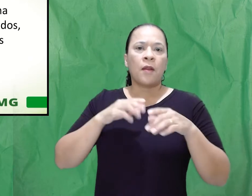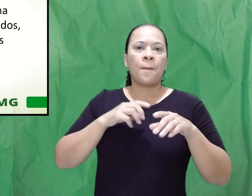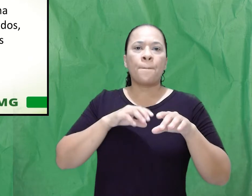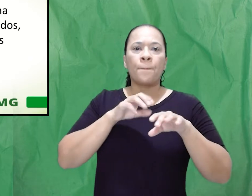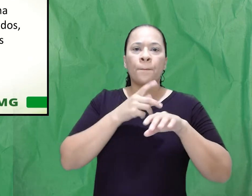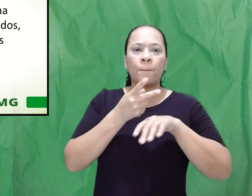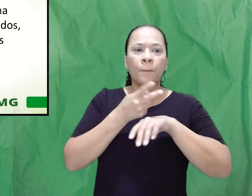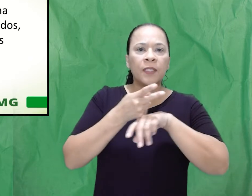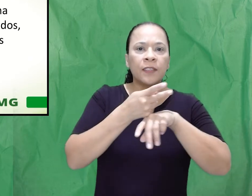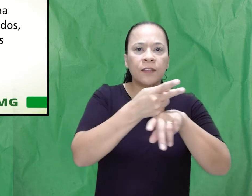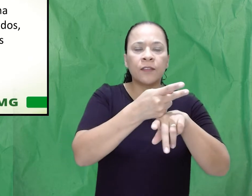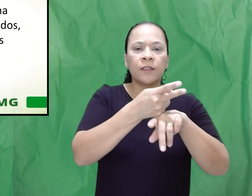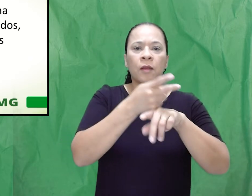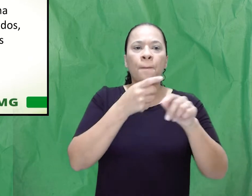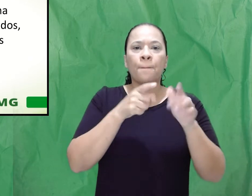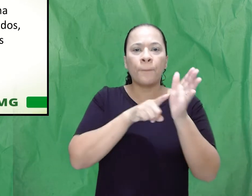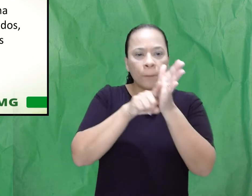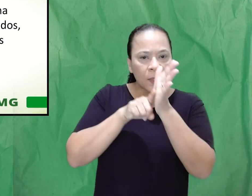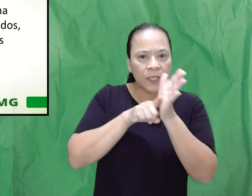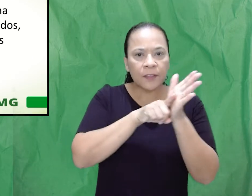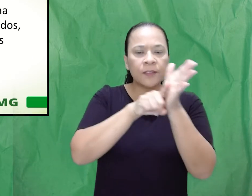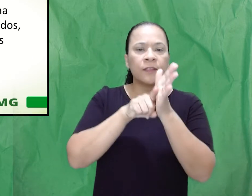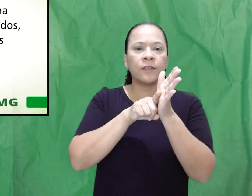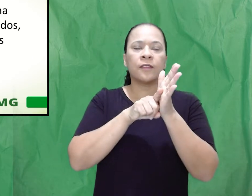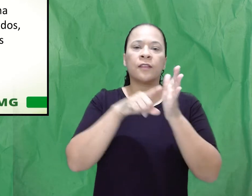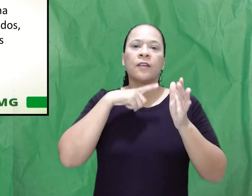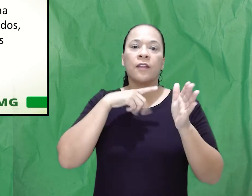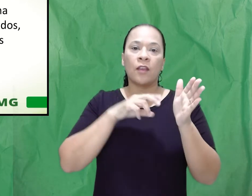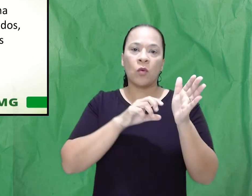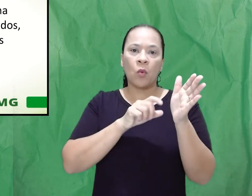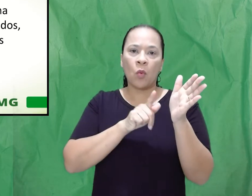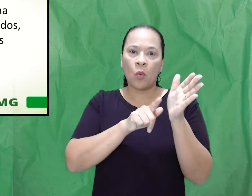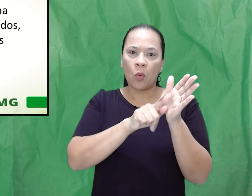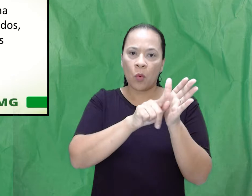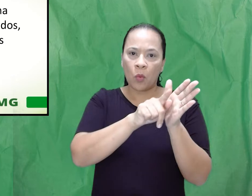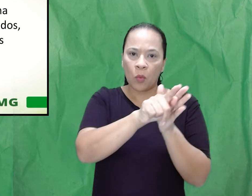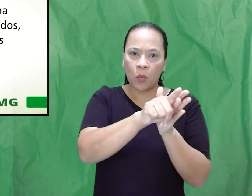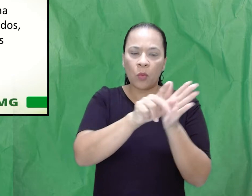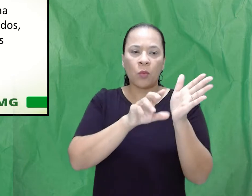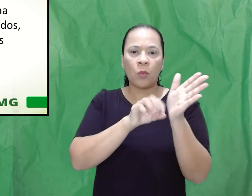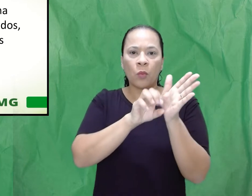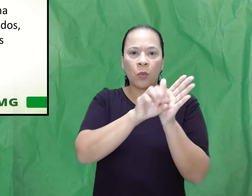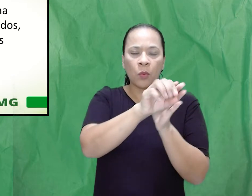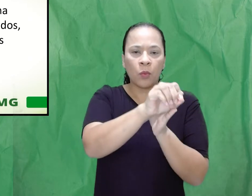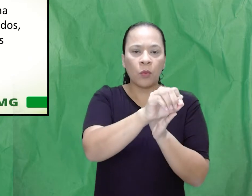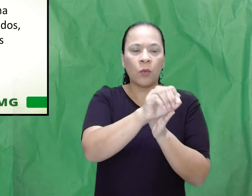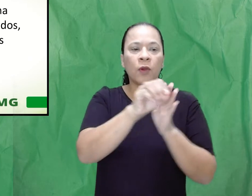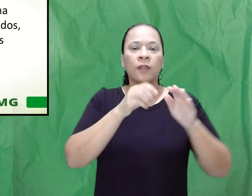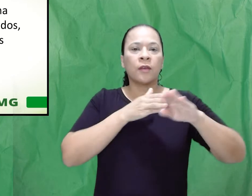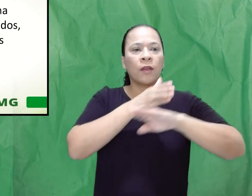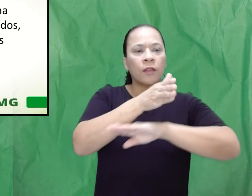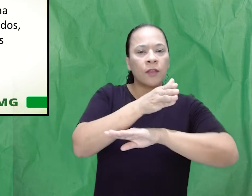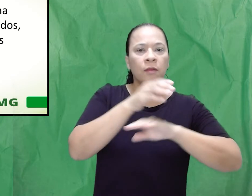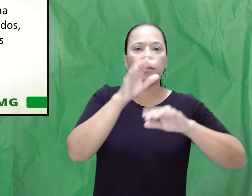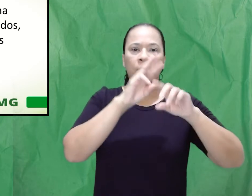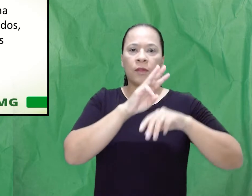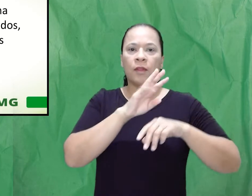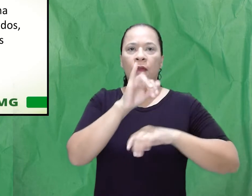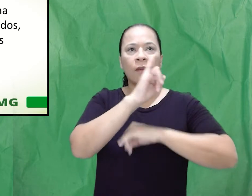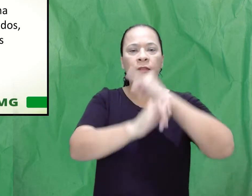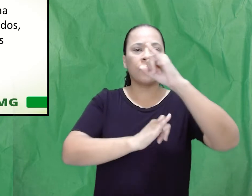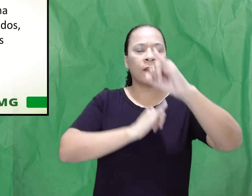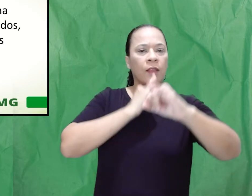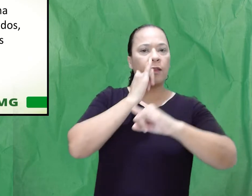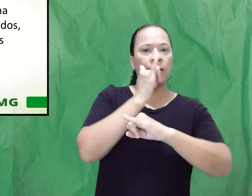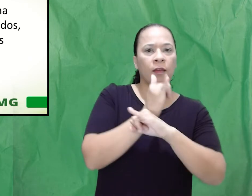busca através da internet colocar no seu banco de dados os sites novos. Por exemplo,